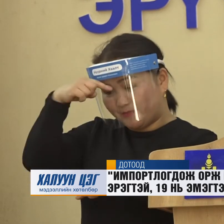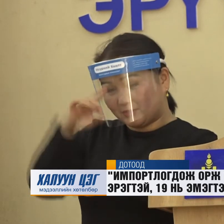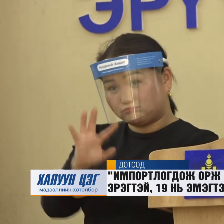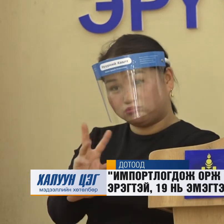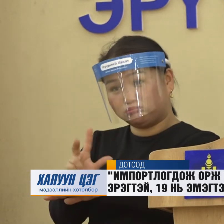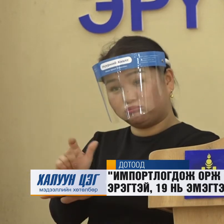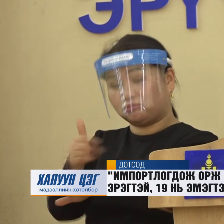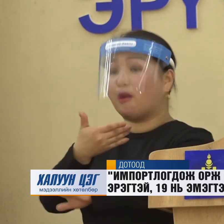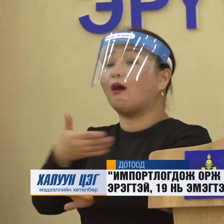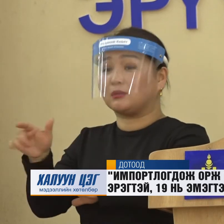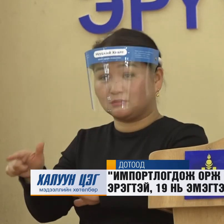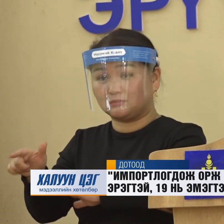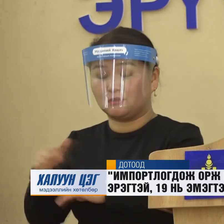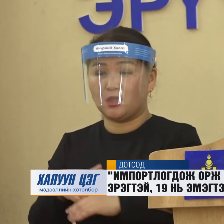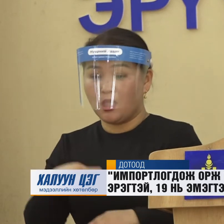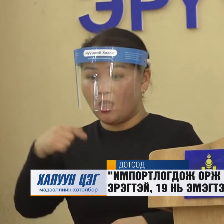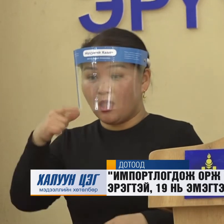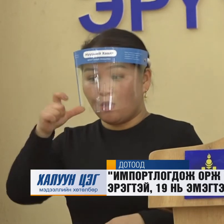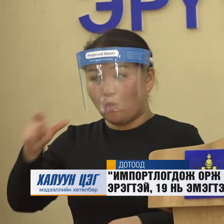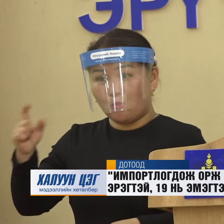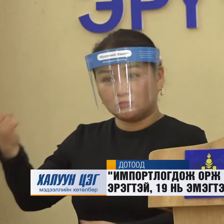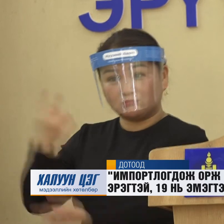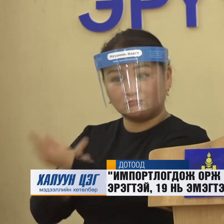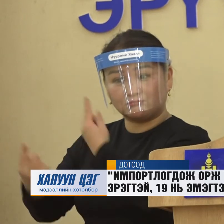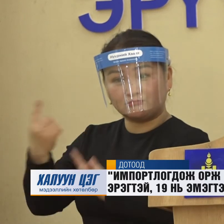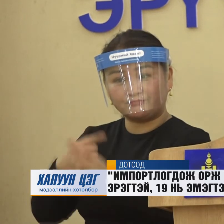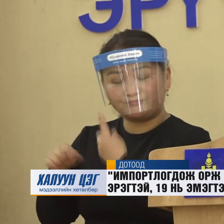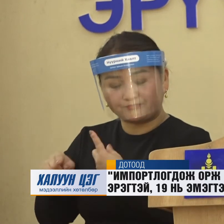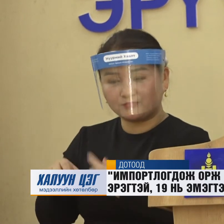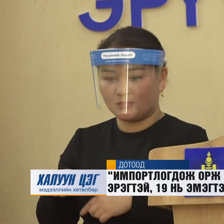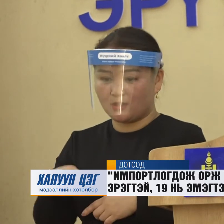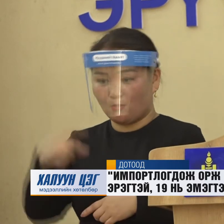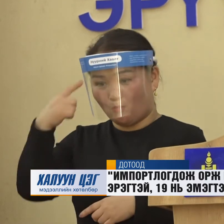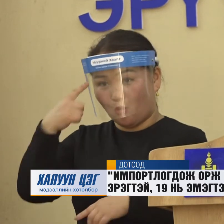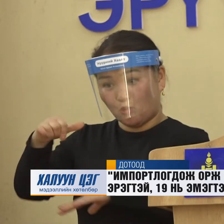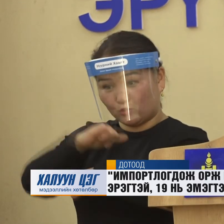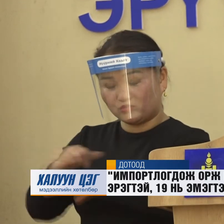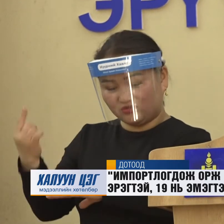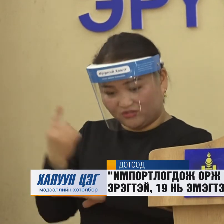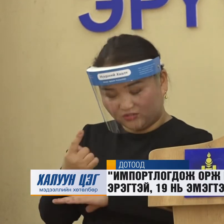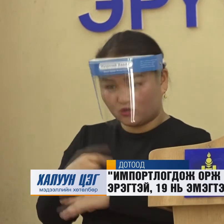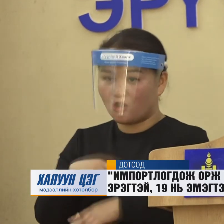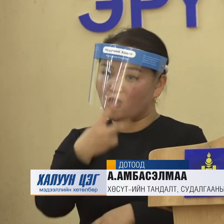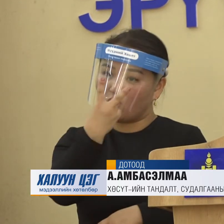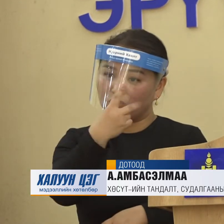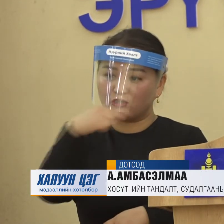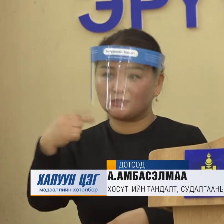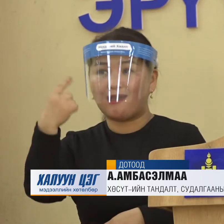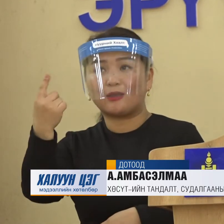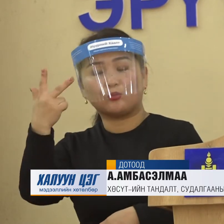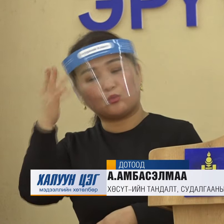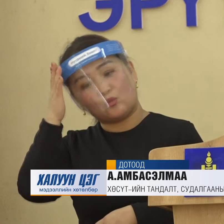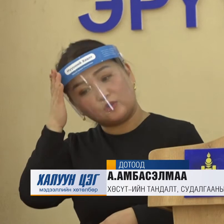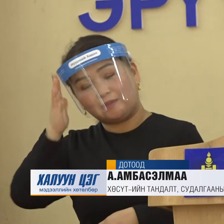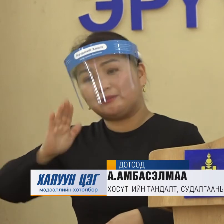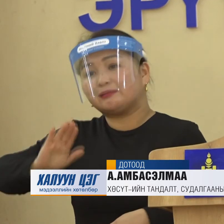энэ ирж байгаа тохиолдлууд бол эх орондоо ирээд нэгээс хоёроос одоо 13 хоногийн